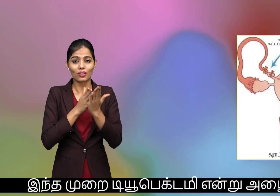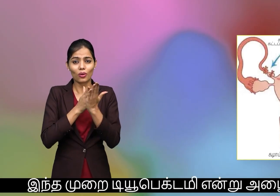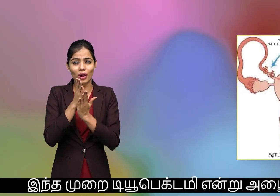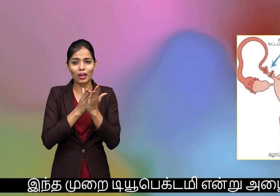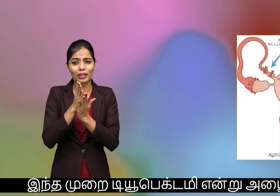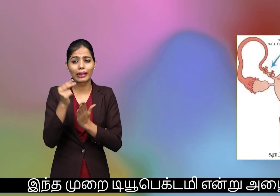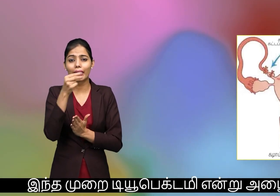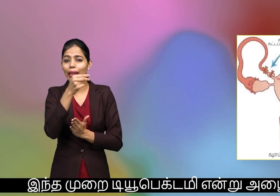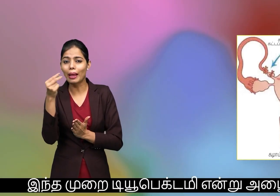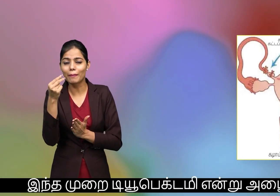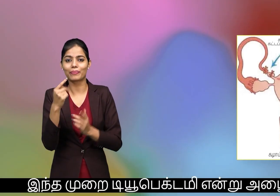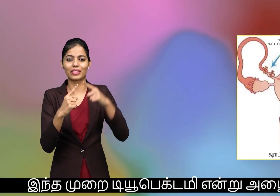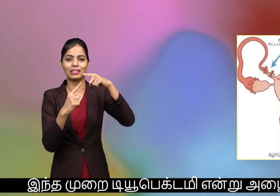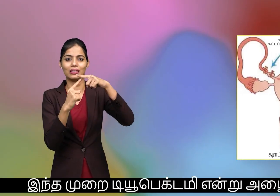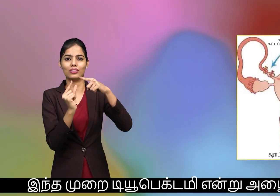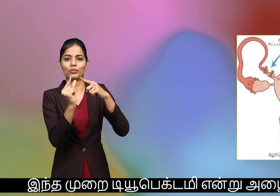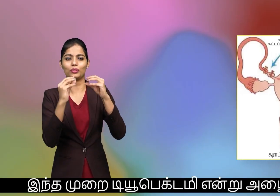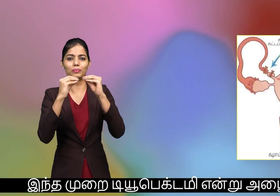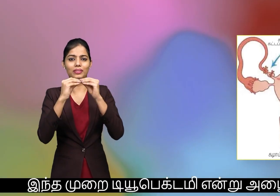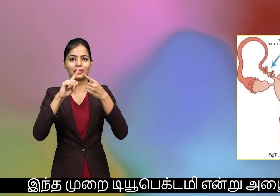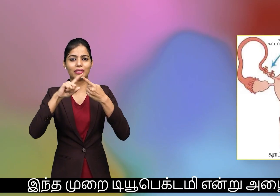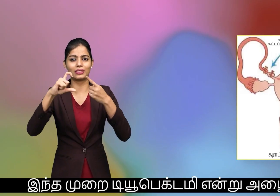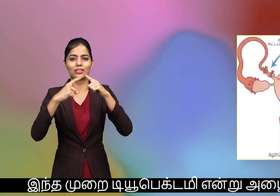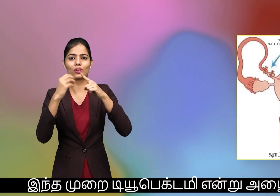இந்த முறை டியூபெக்டோமி என்று அழைக்கப்படுகிறது.